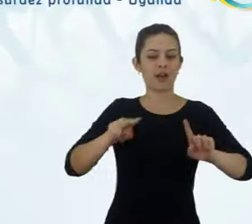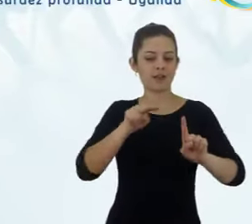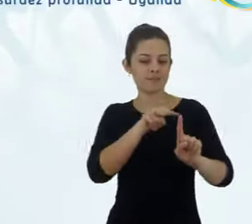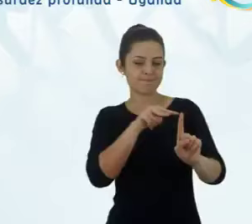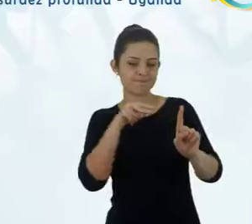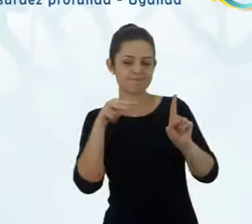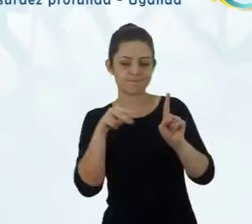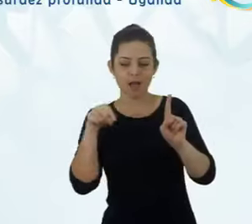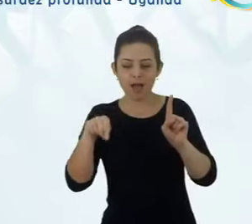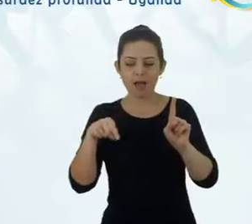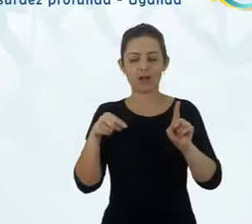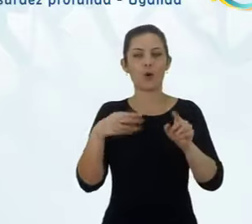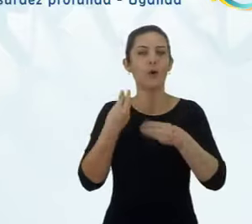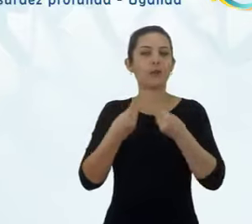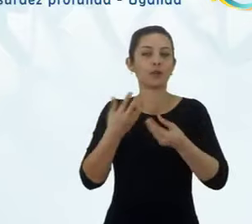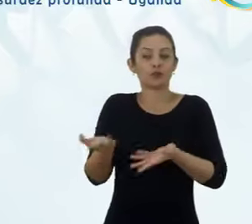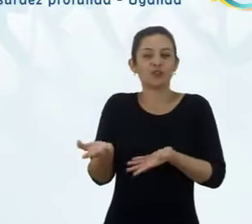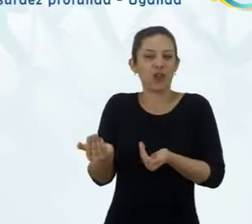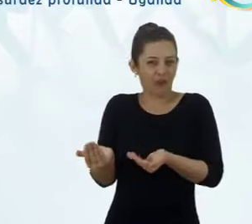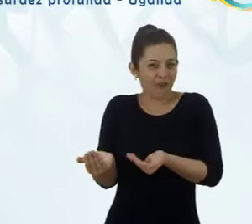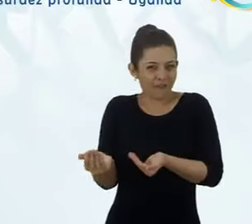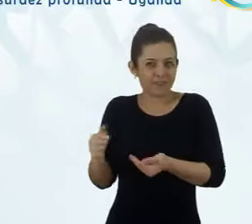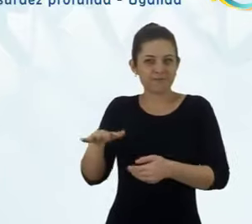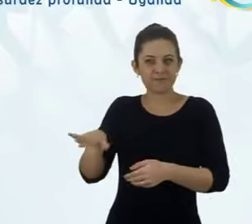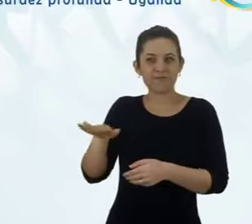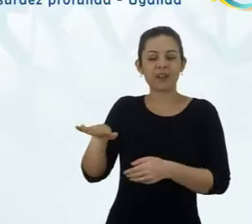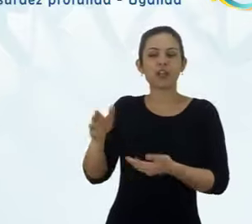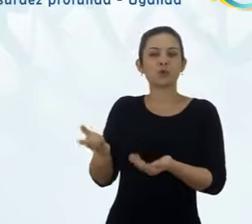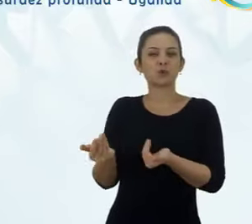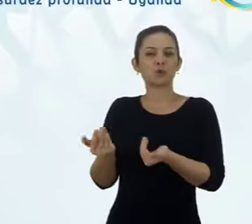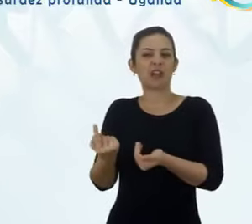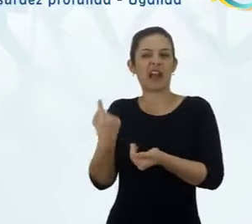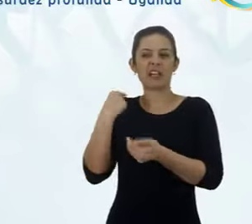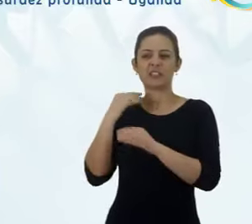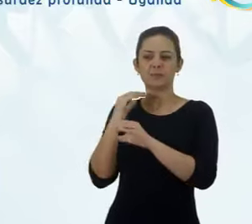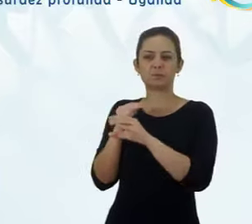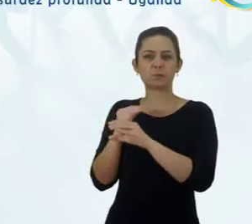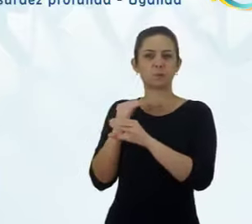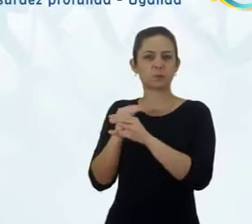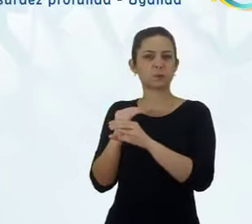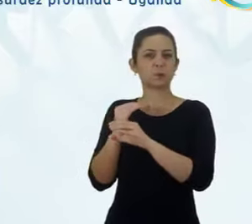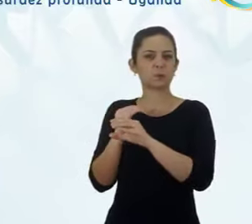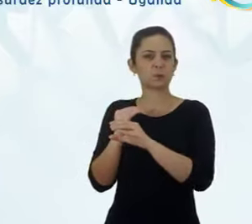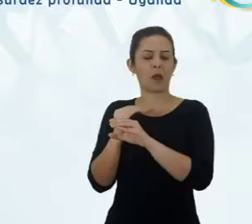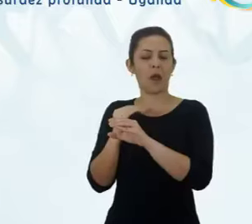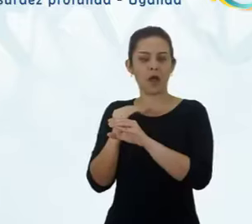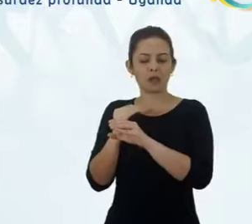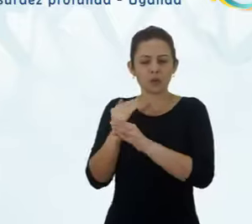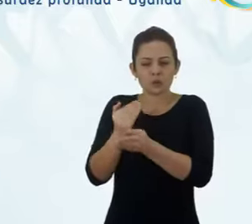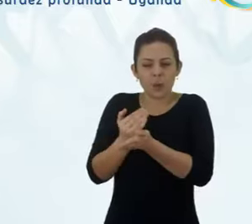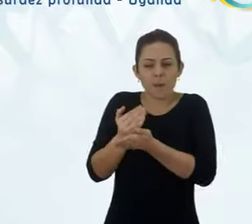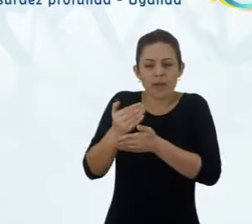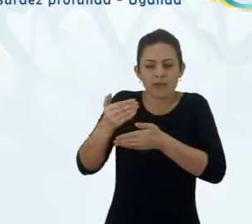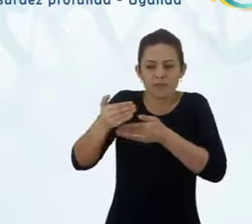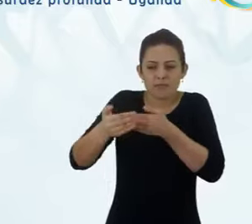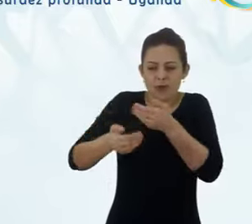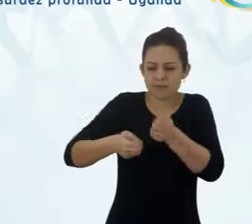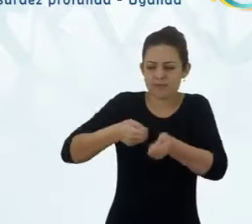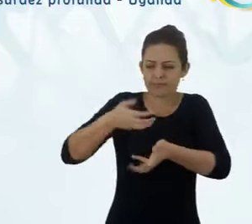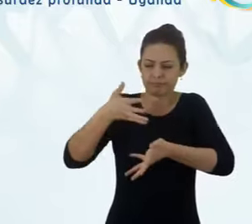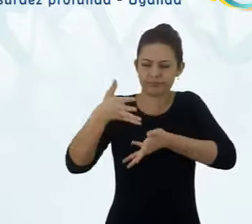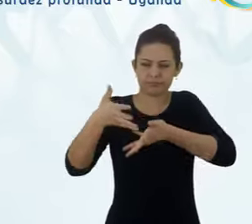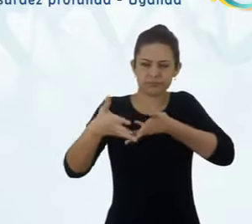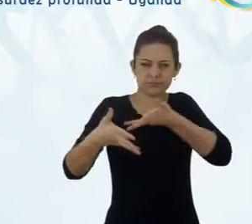do olhar dessa criança, na verdade é um jovem, e onde ele não tinha essa comunicação, e quando ele passa a ter